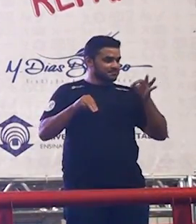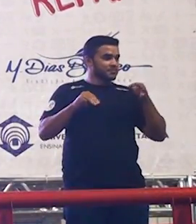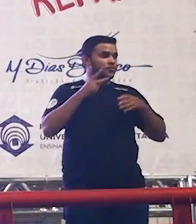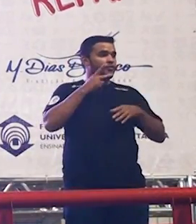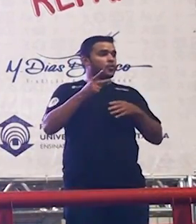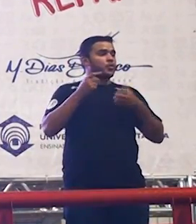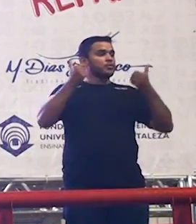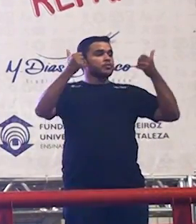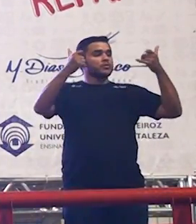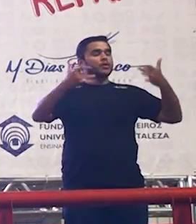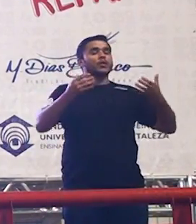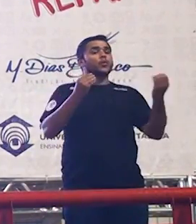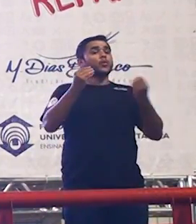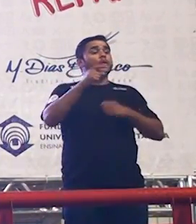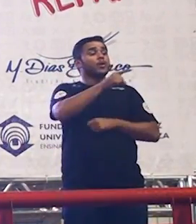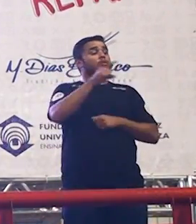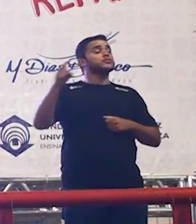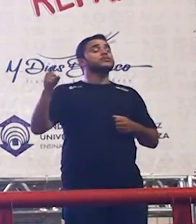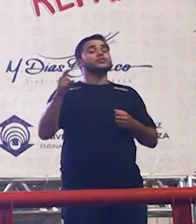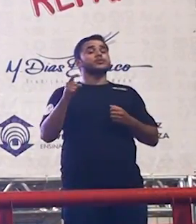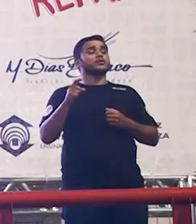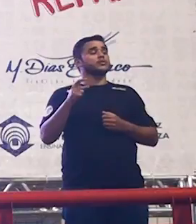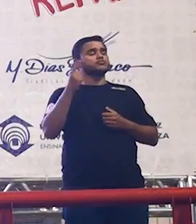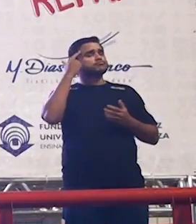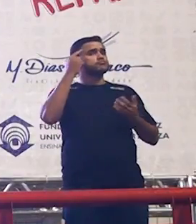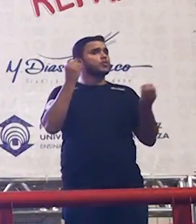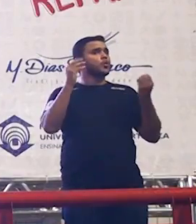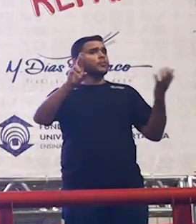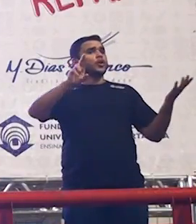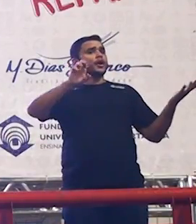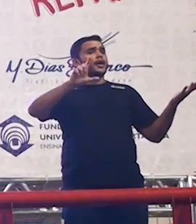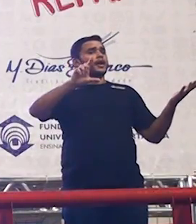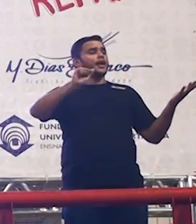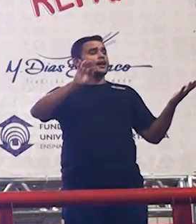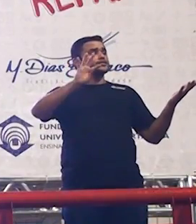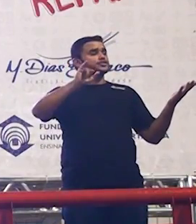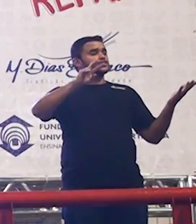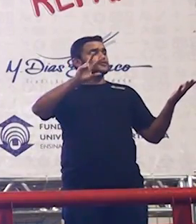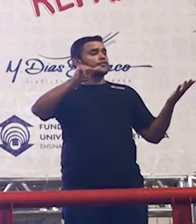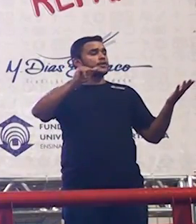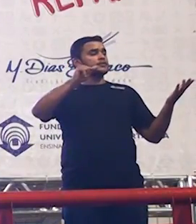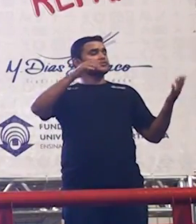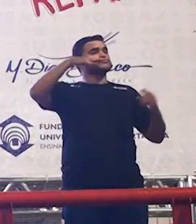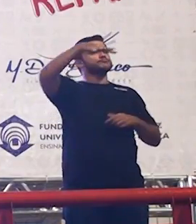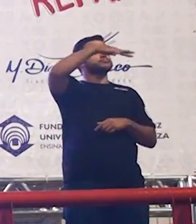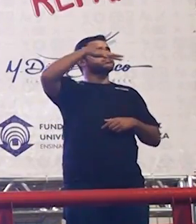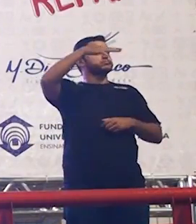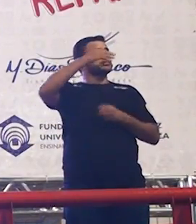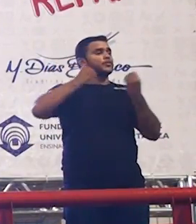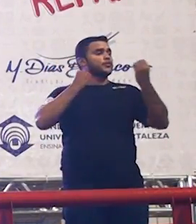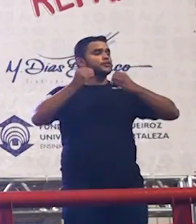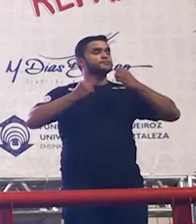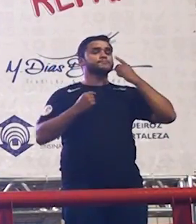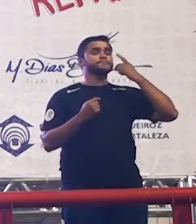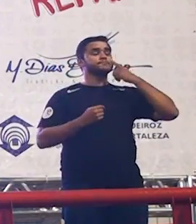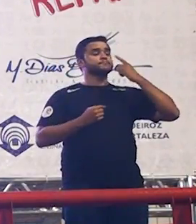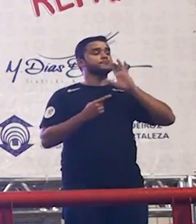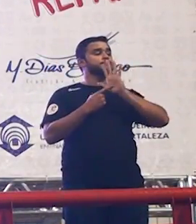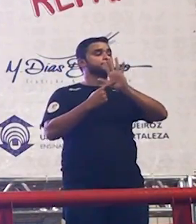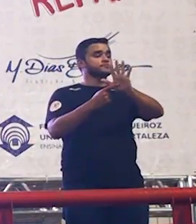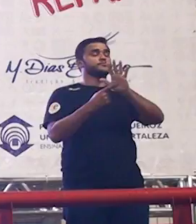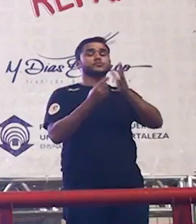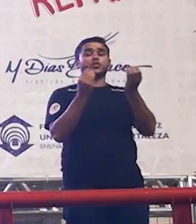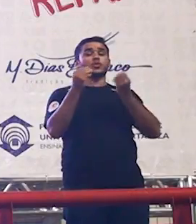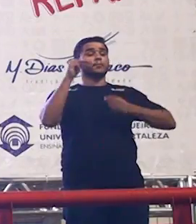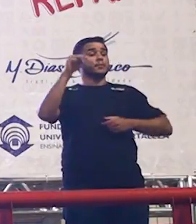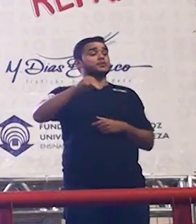Umidade relativa é o que vocês chamam na matemática de relação. Então, como é que a gente representa uma relação